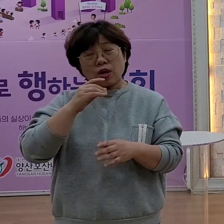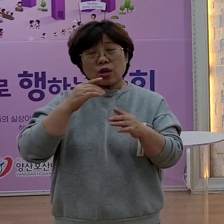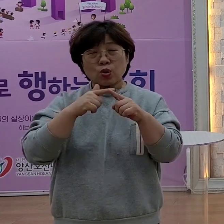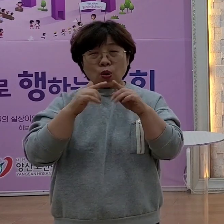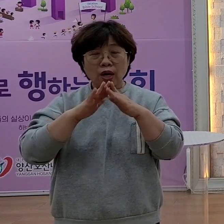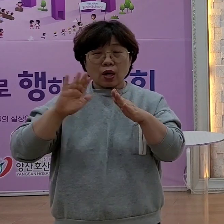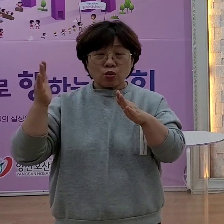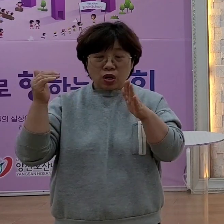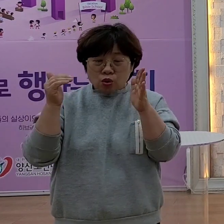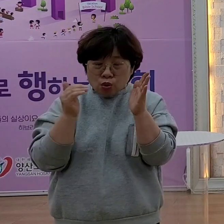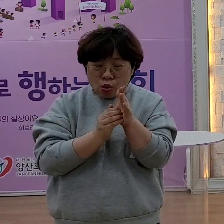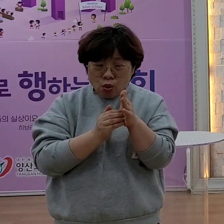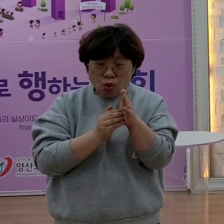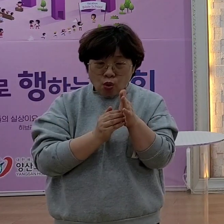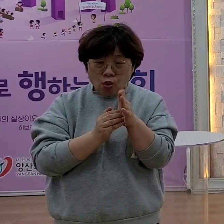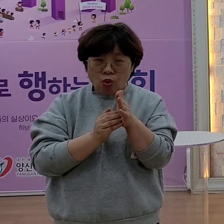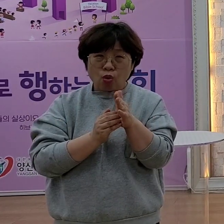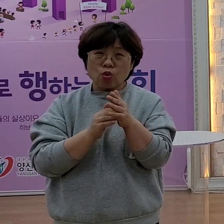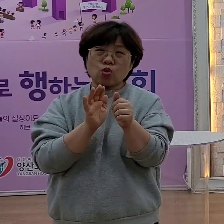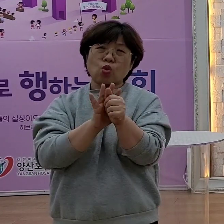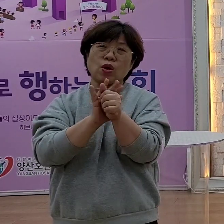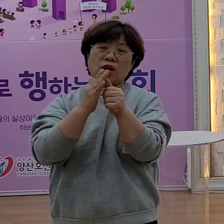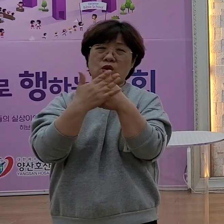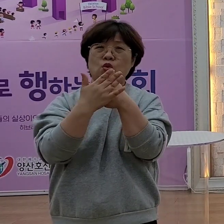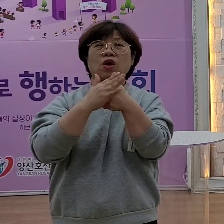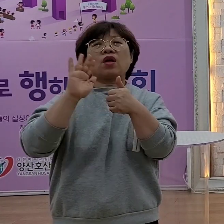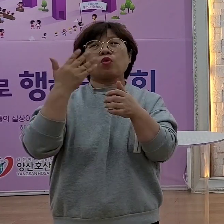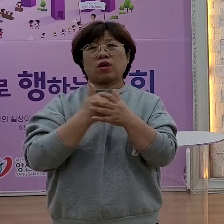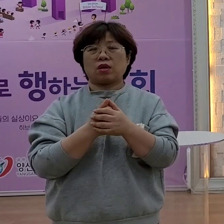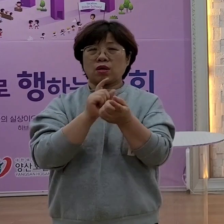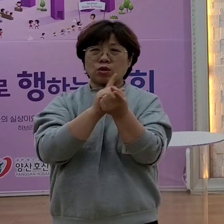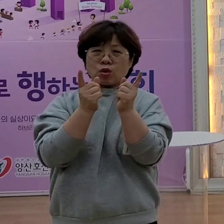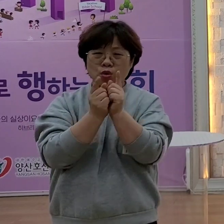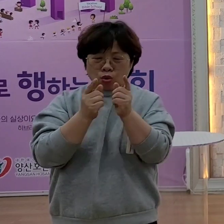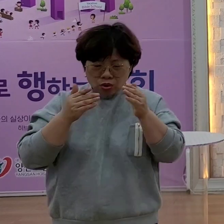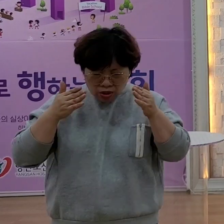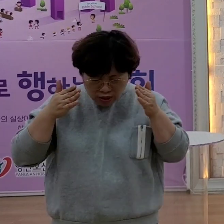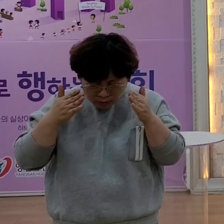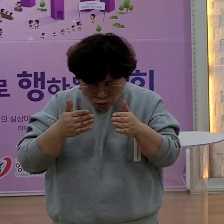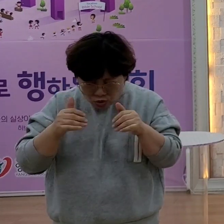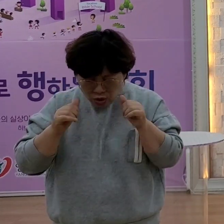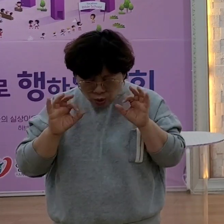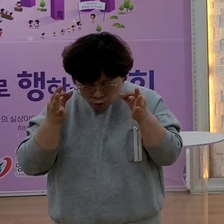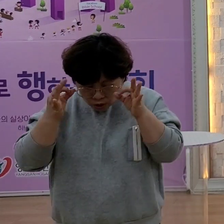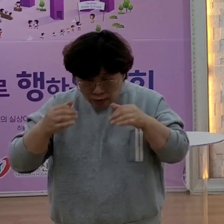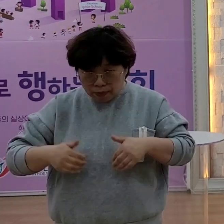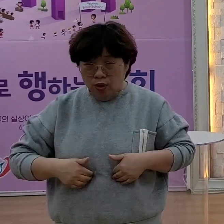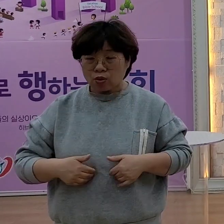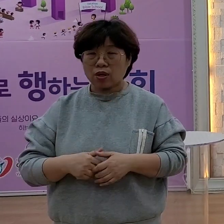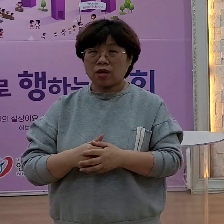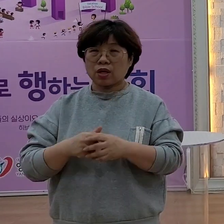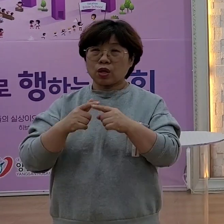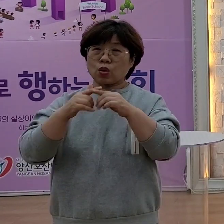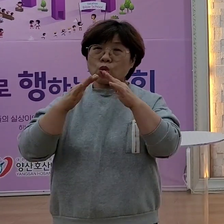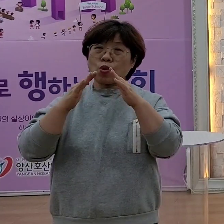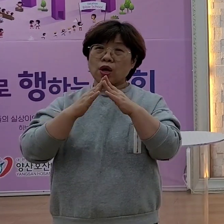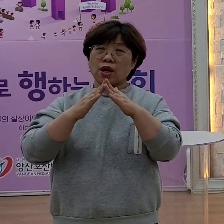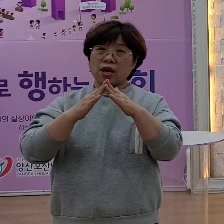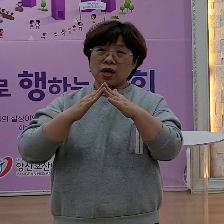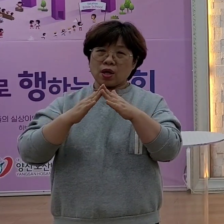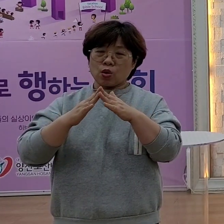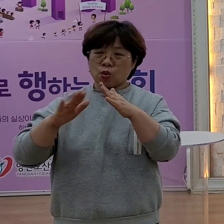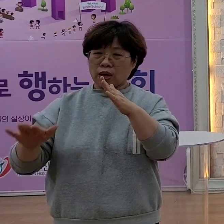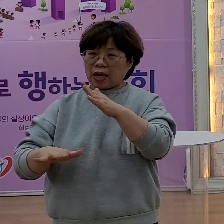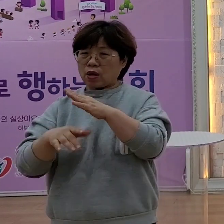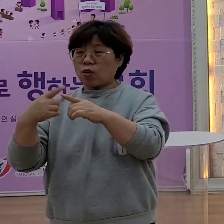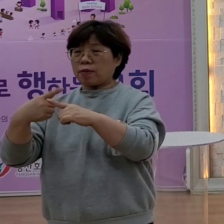되기 위해서 어떻게 해야 될까요? 아까 온 가족이 힘을 써서 오늘의 초점을 맞추라 했죠. 마찬가지입니다. 교회도 우리가